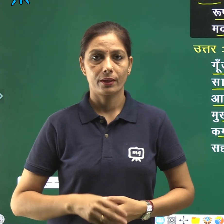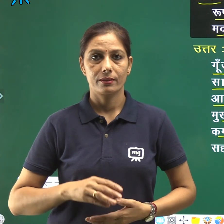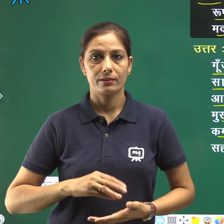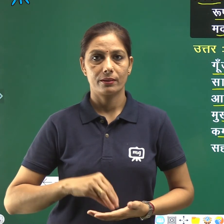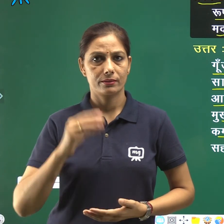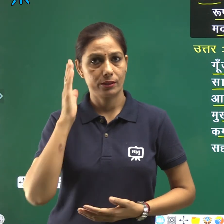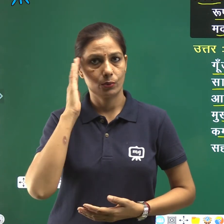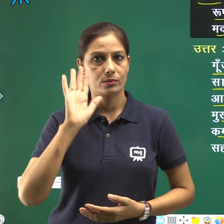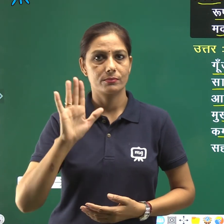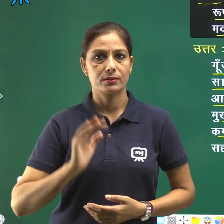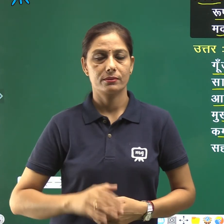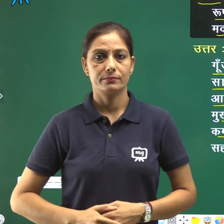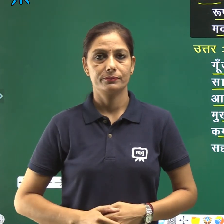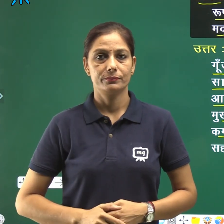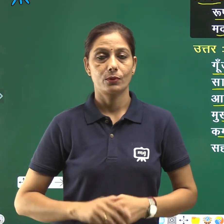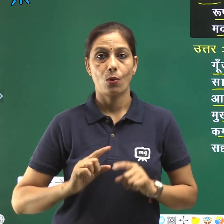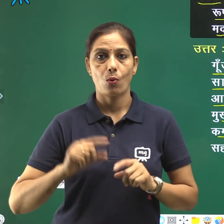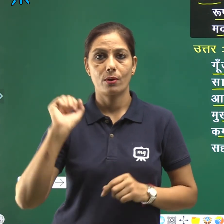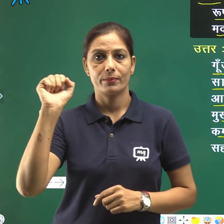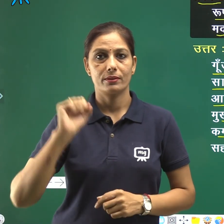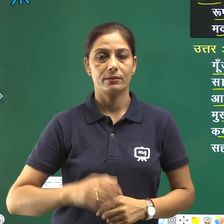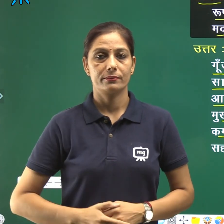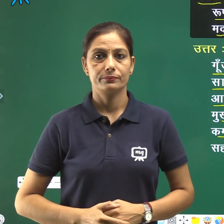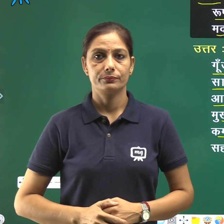करें और अपनी